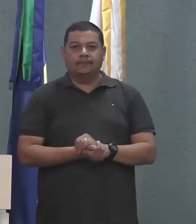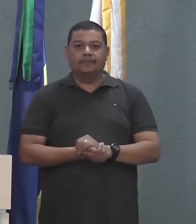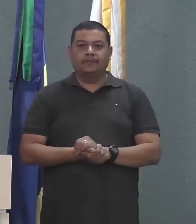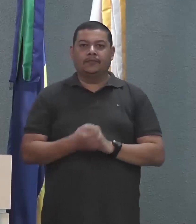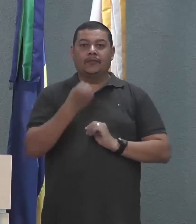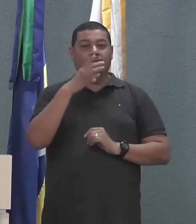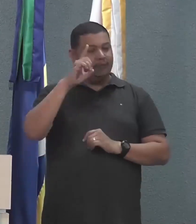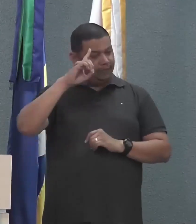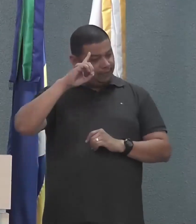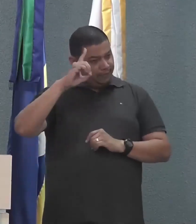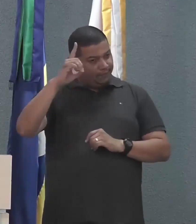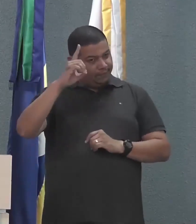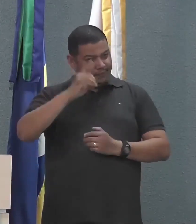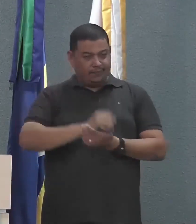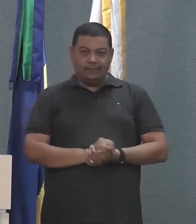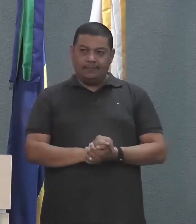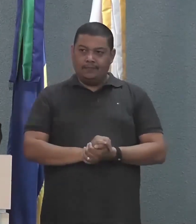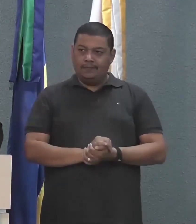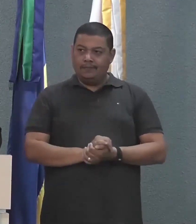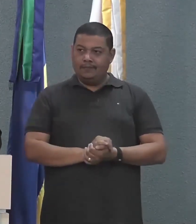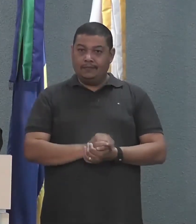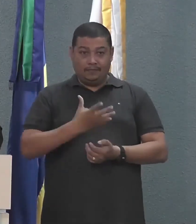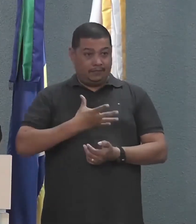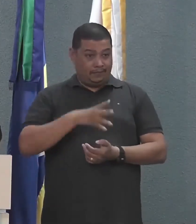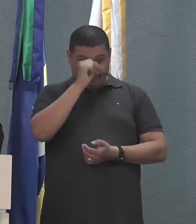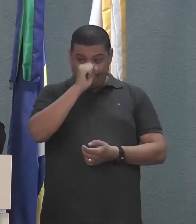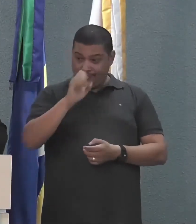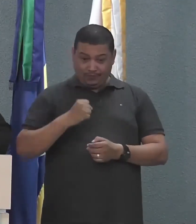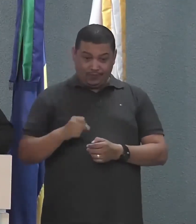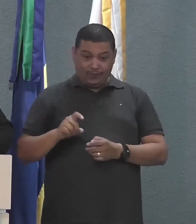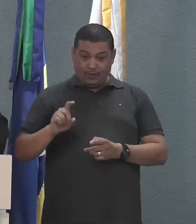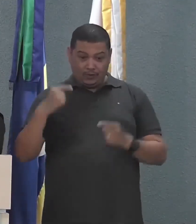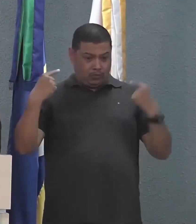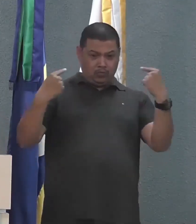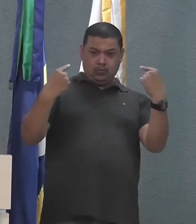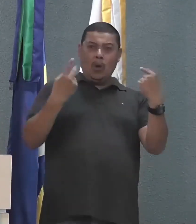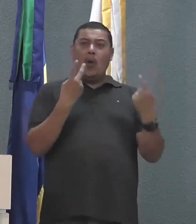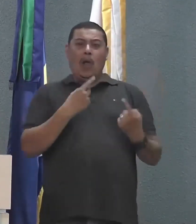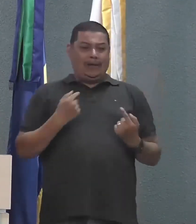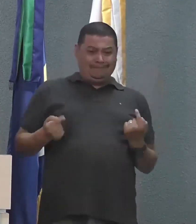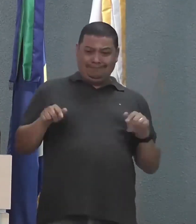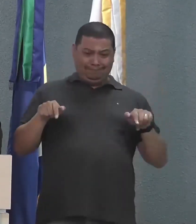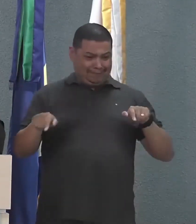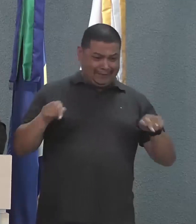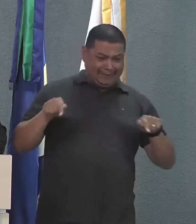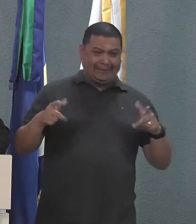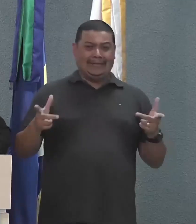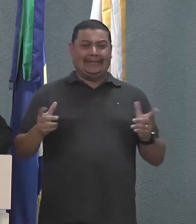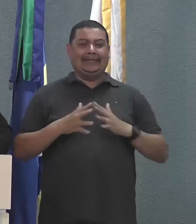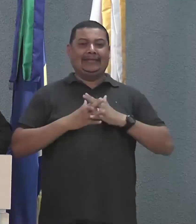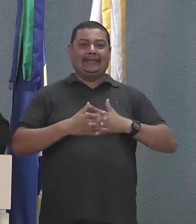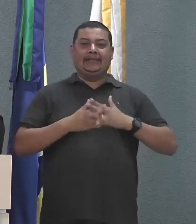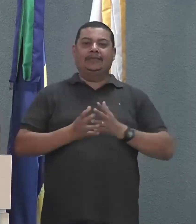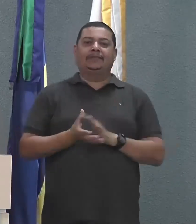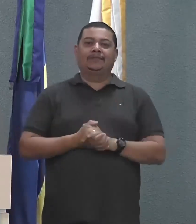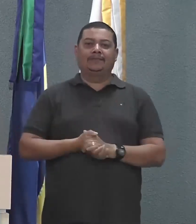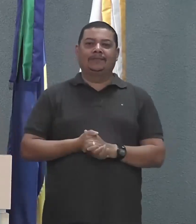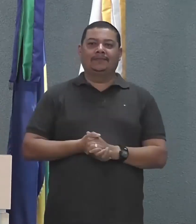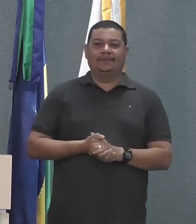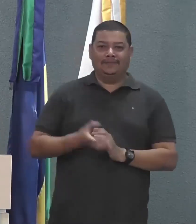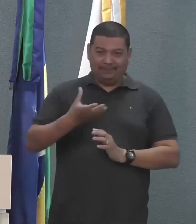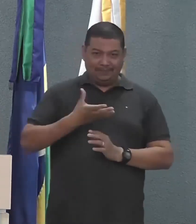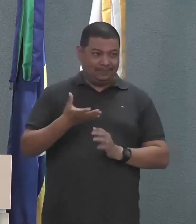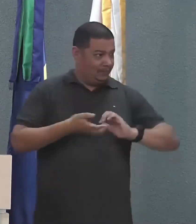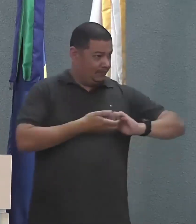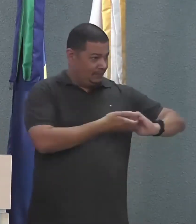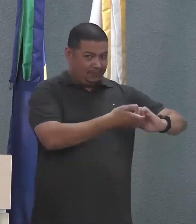Bom dia a todos. Agora tem que aprender a mexer aqui com dois microfones aqui. Quero